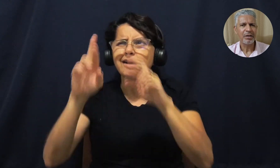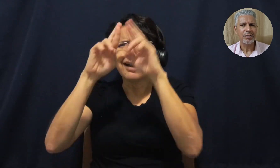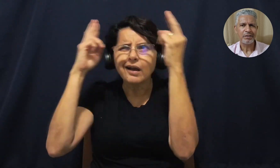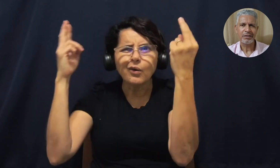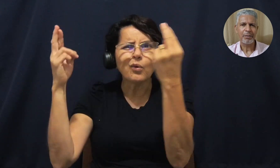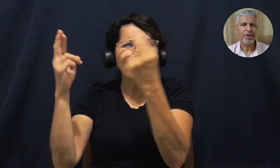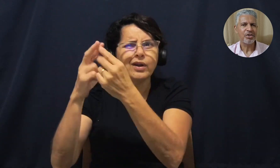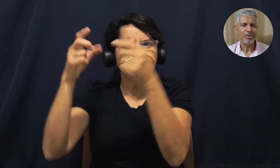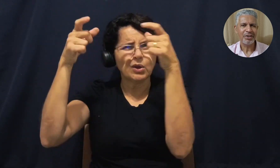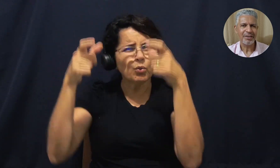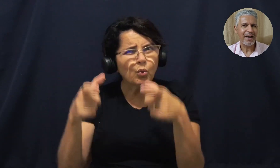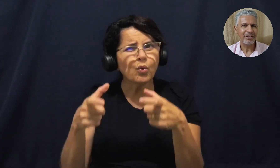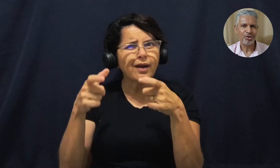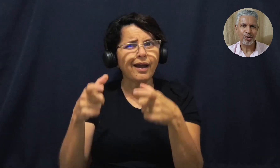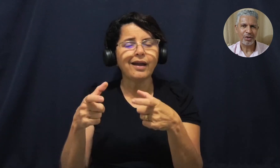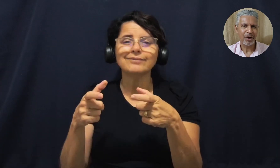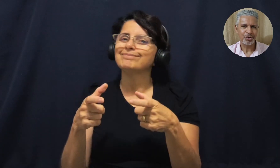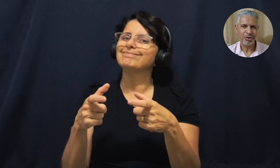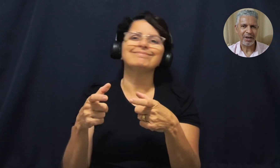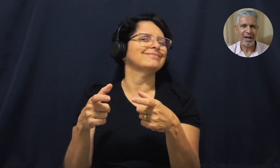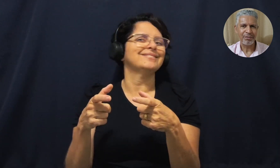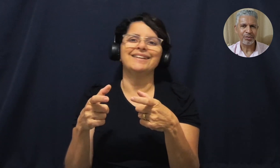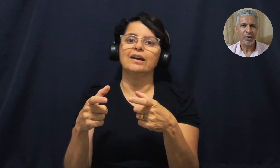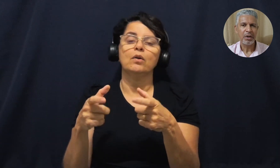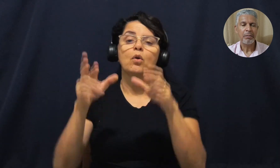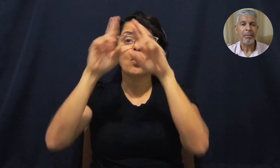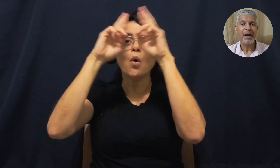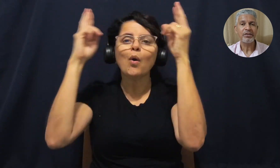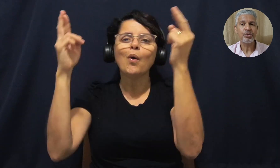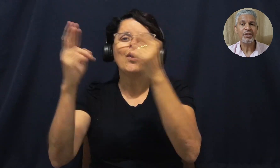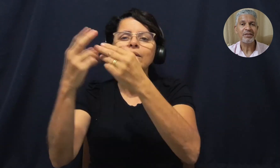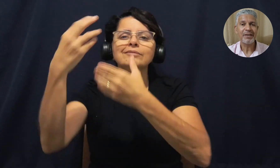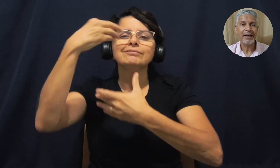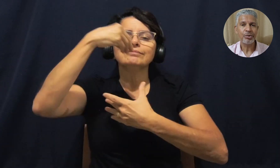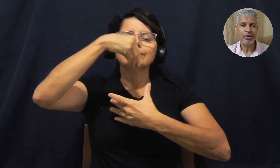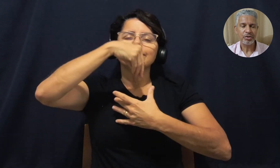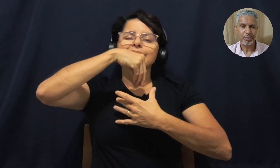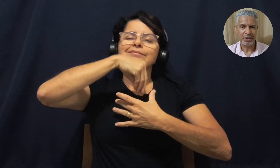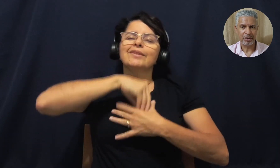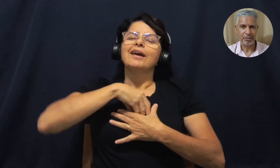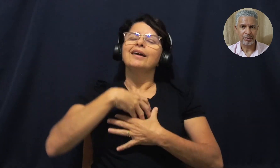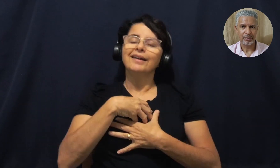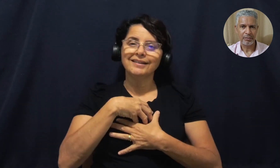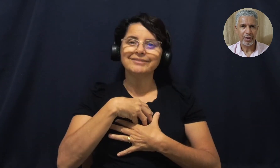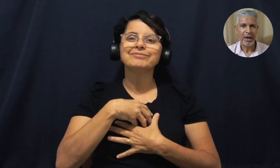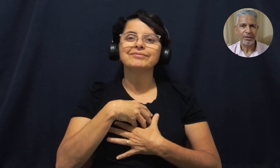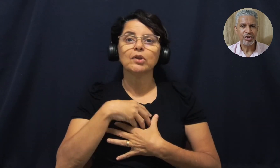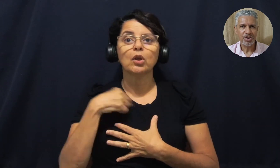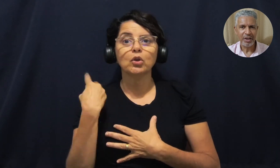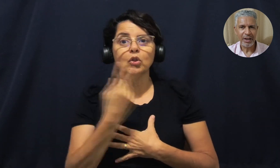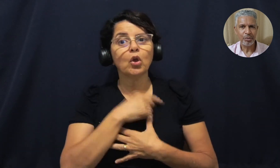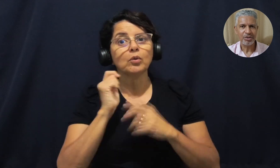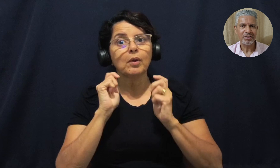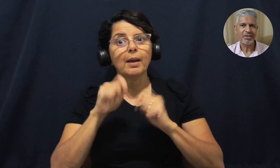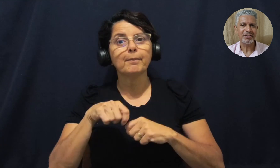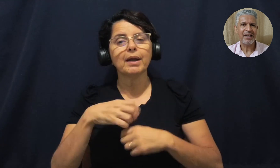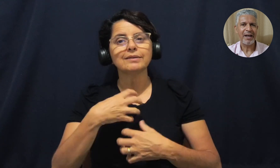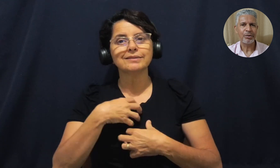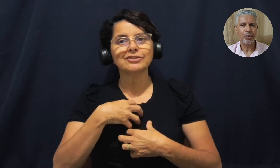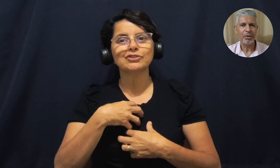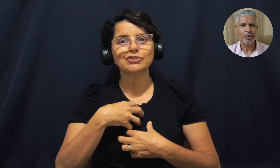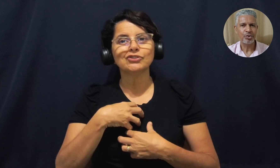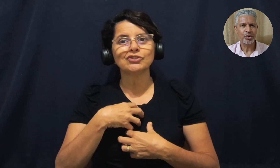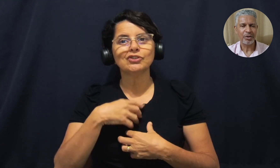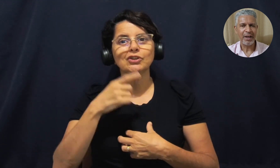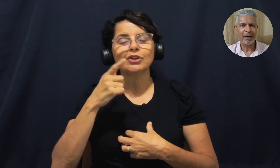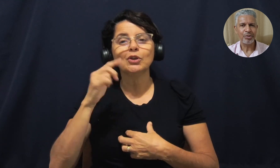este? Certamente não se trata de um local geográfico, mas um estado de espírito. Atingiremos este